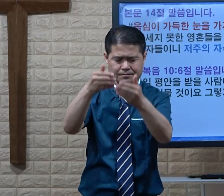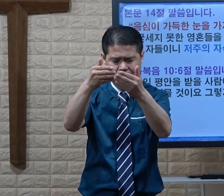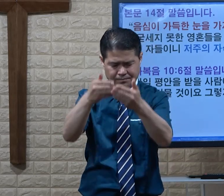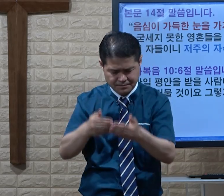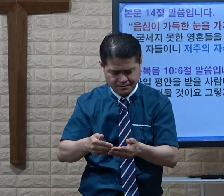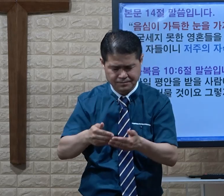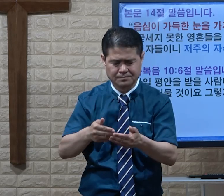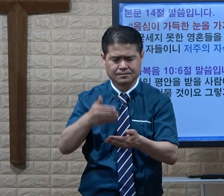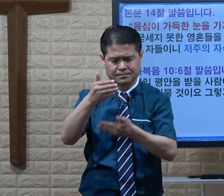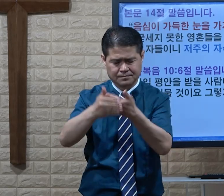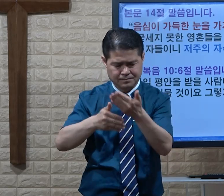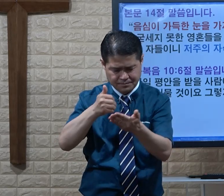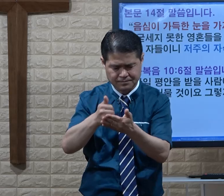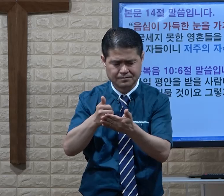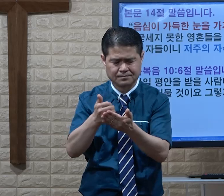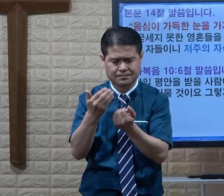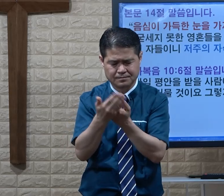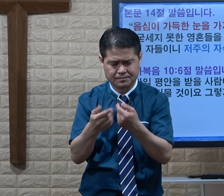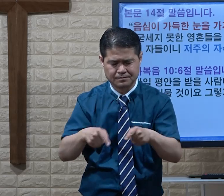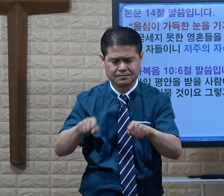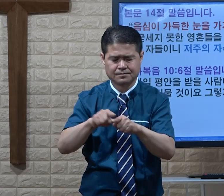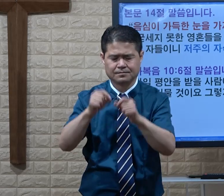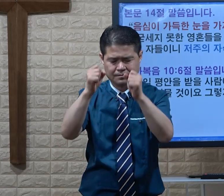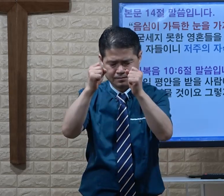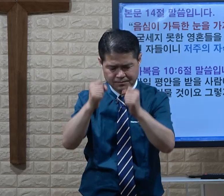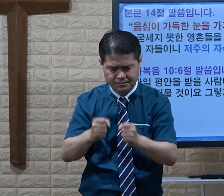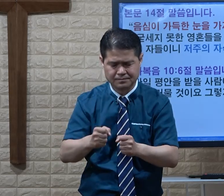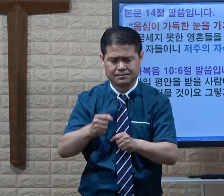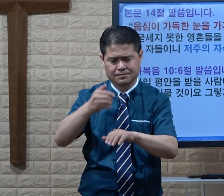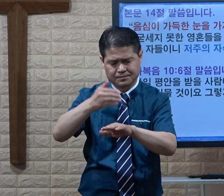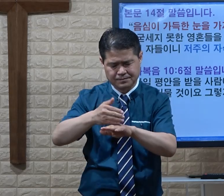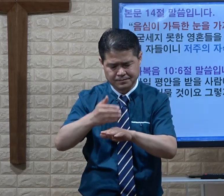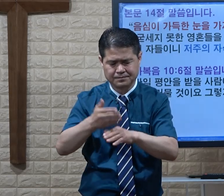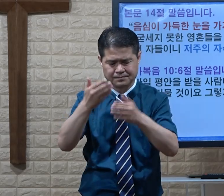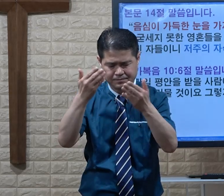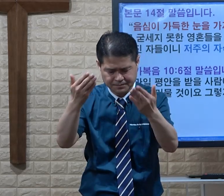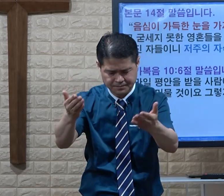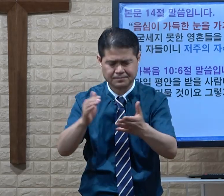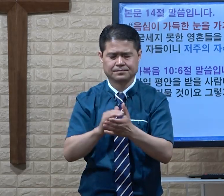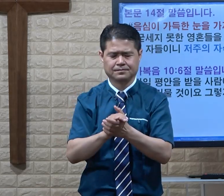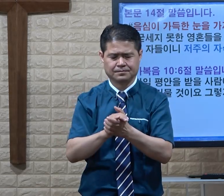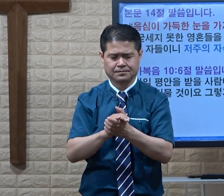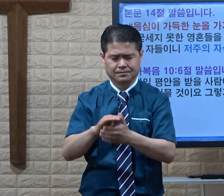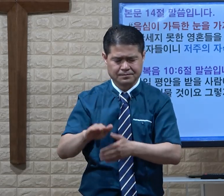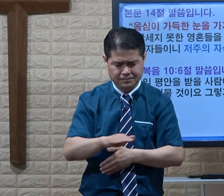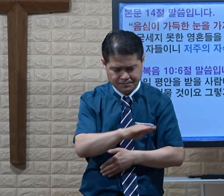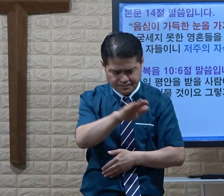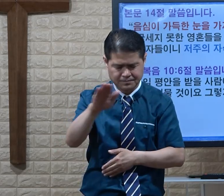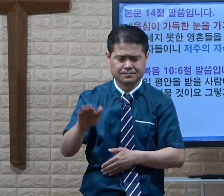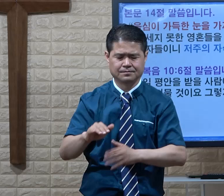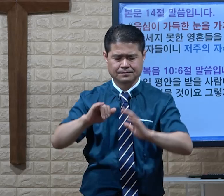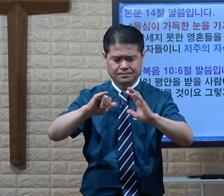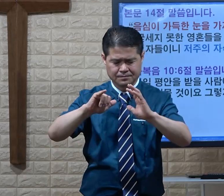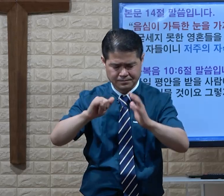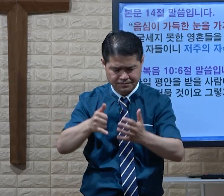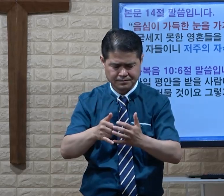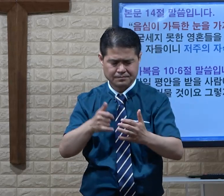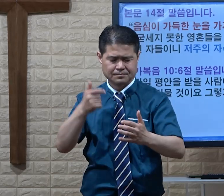미혹되지만 우리가 그것 또한 이길 수 있게 도와주시고 함께 은혜로서 구할 수 있게 해주셔서 감사합니다.